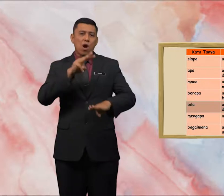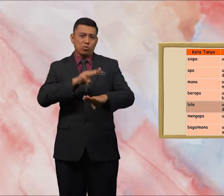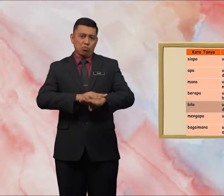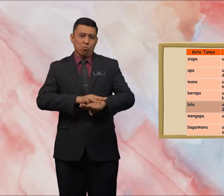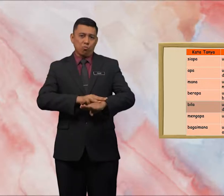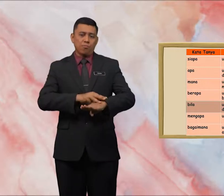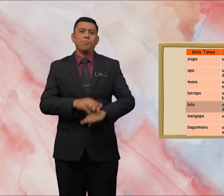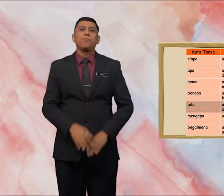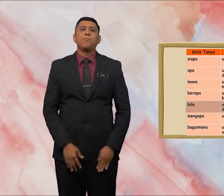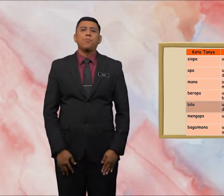waktu.